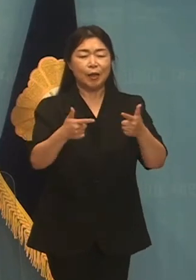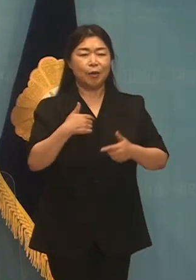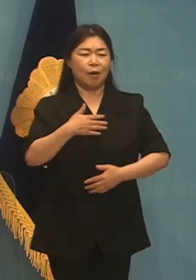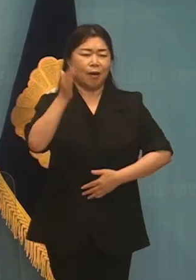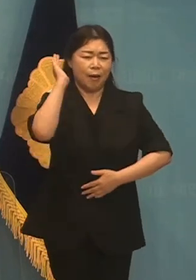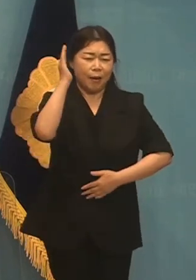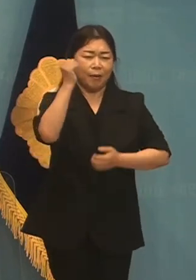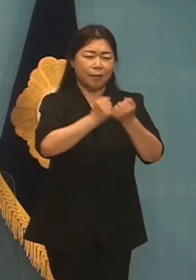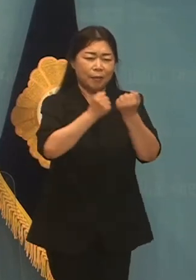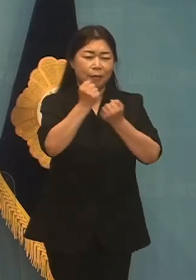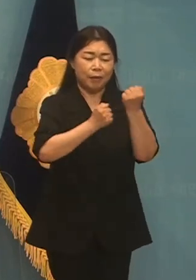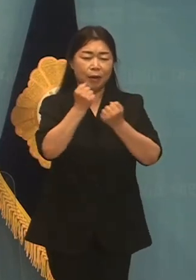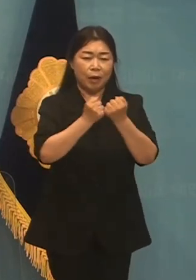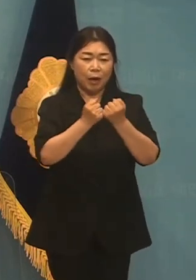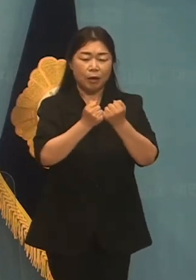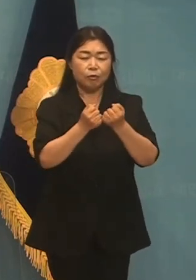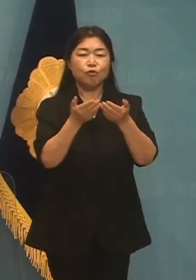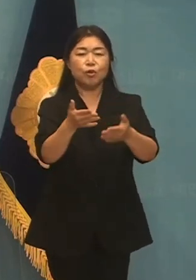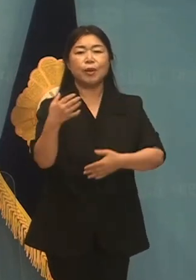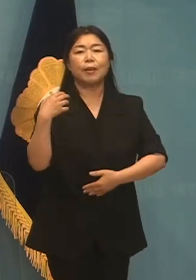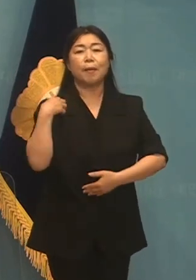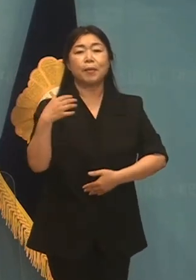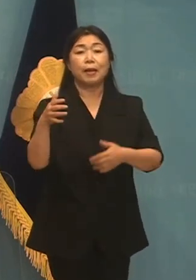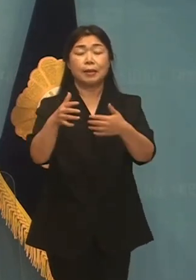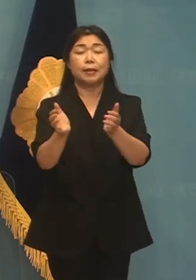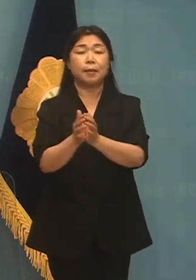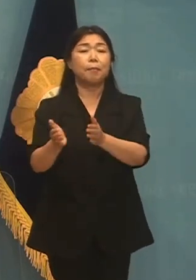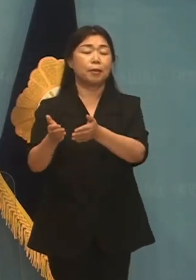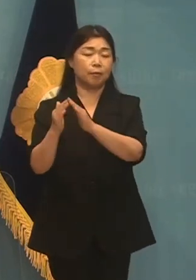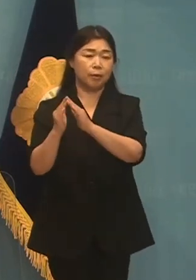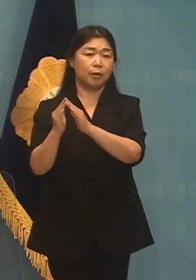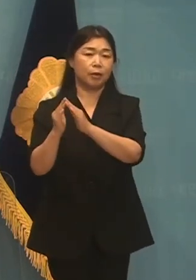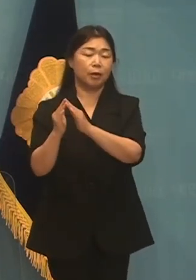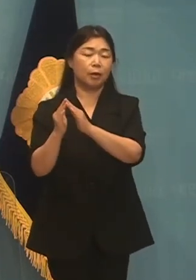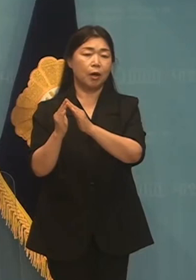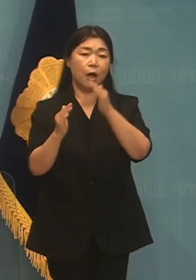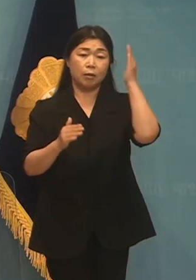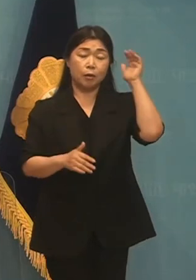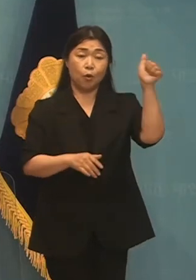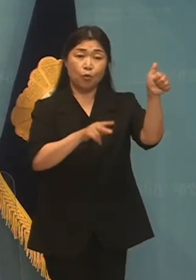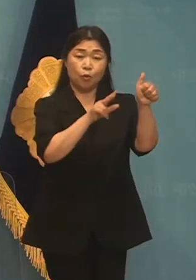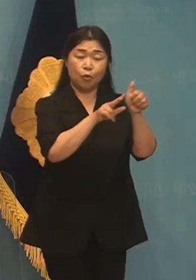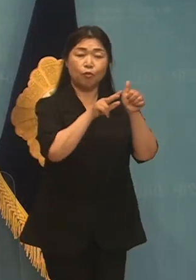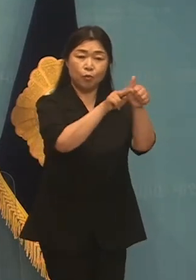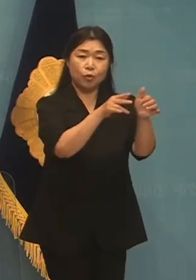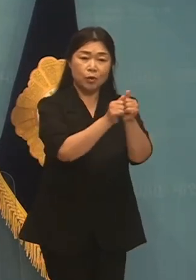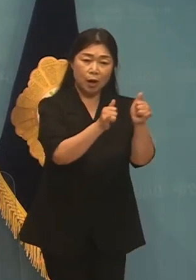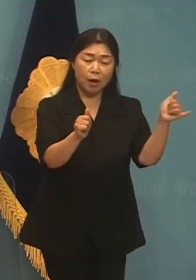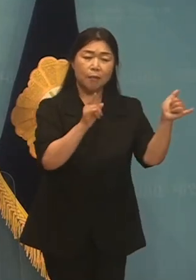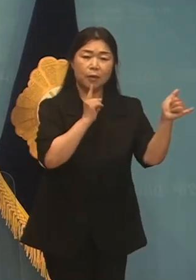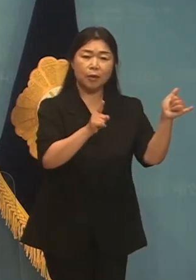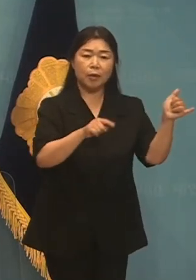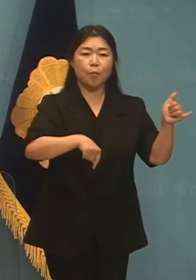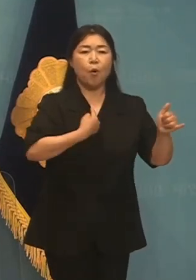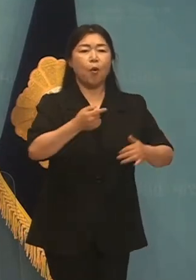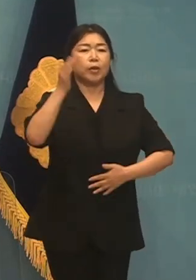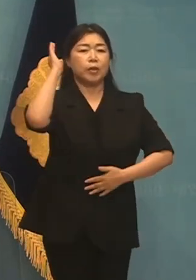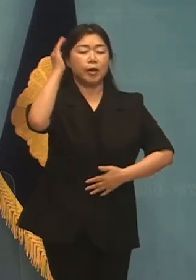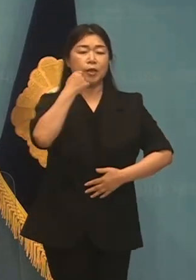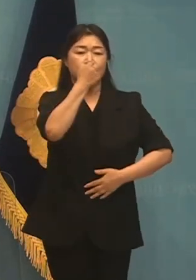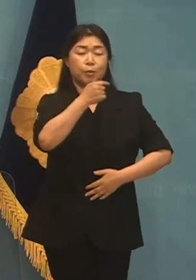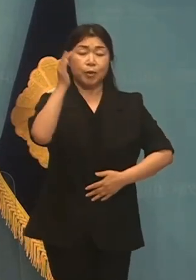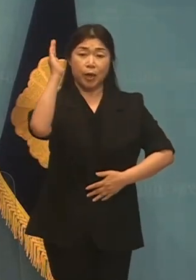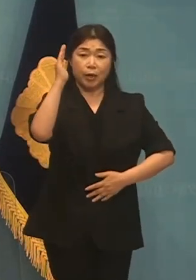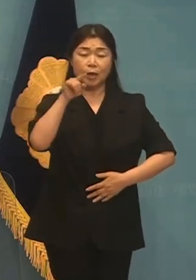레드팀까지 구성한다고 합니다. 대선 후보를 하겠다는 분이 자신의 발언을 자신하지